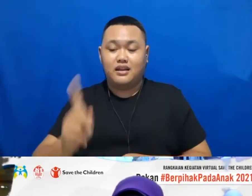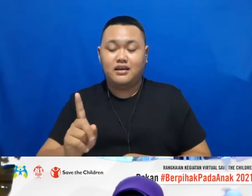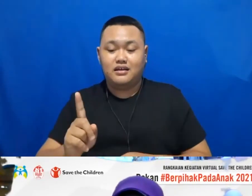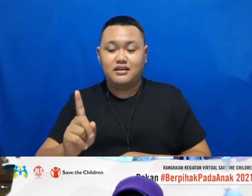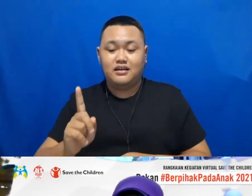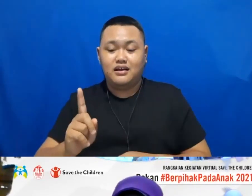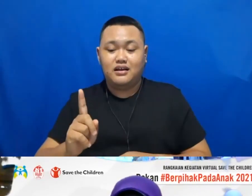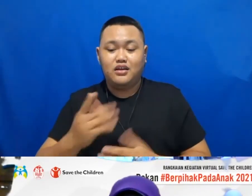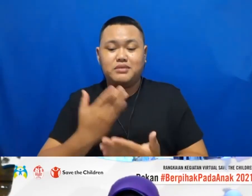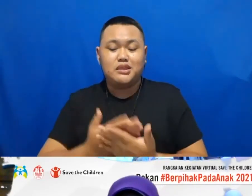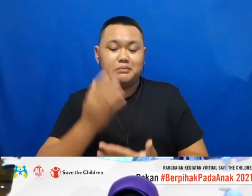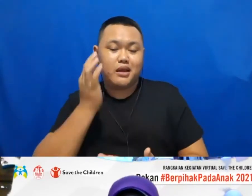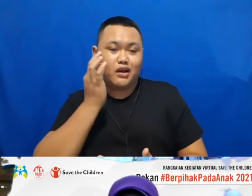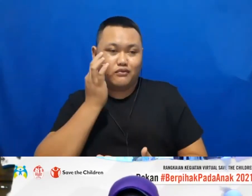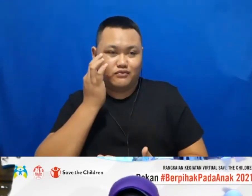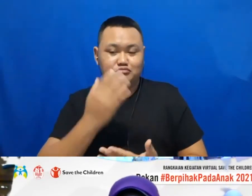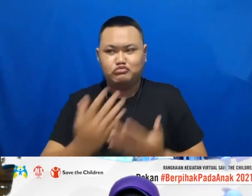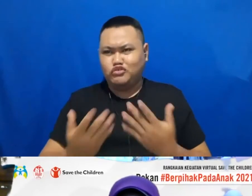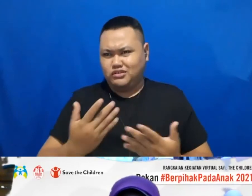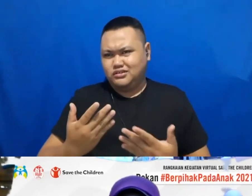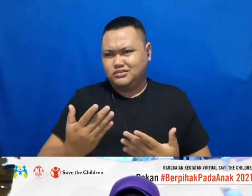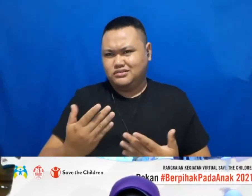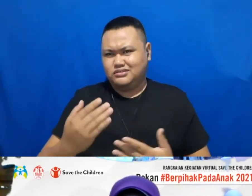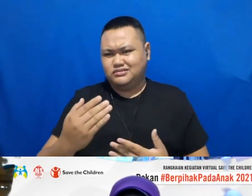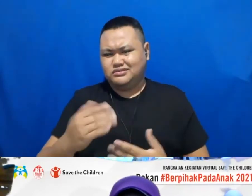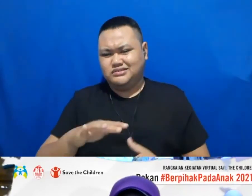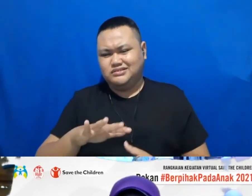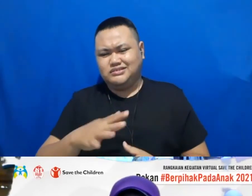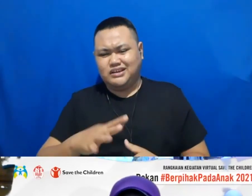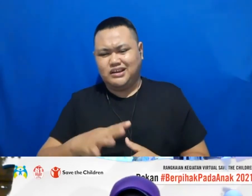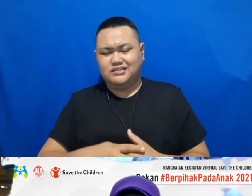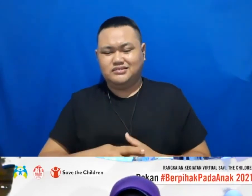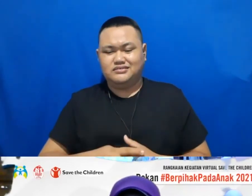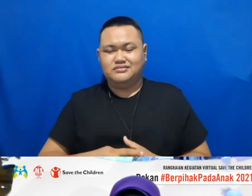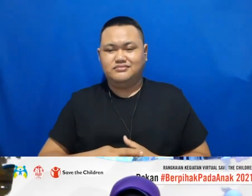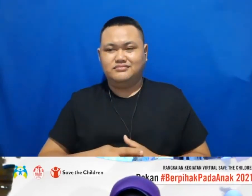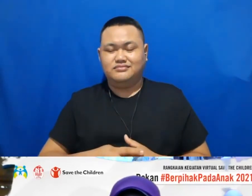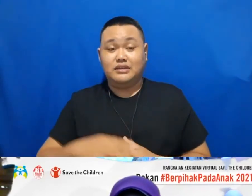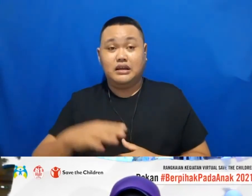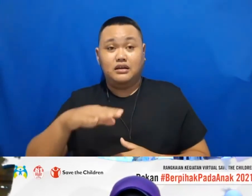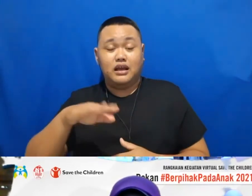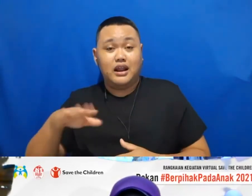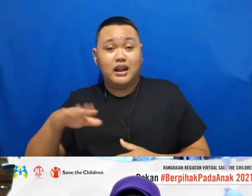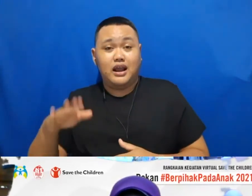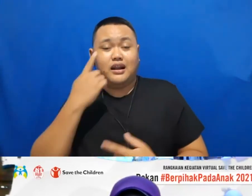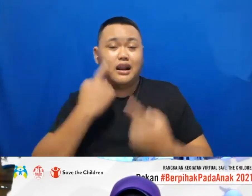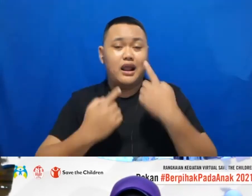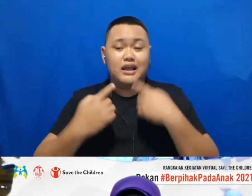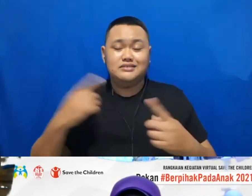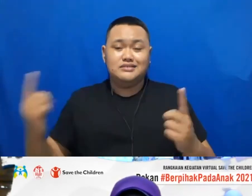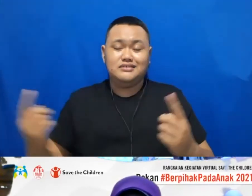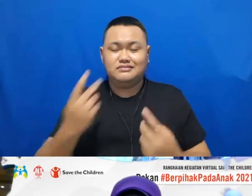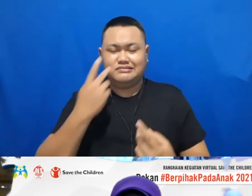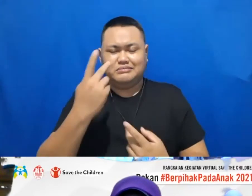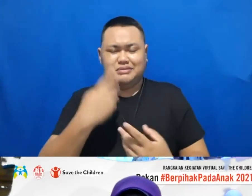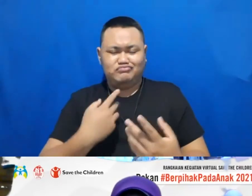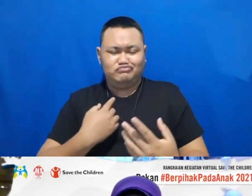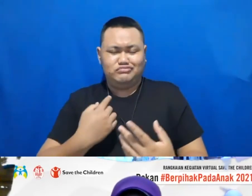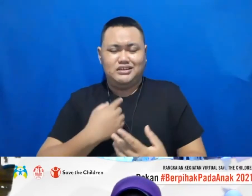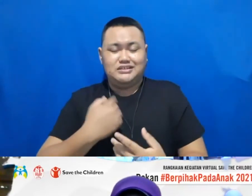bisa kami sampaikan terkait peran kami sebagai guru dalam pendidikan responsif gender. Terima kasih.